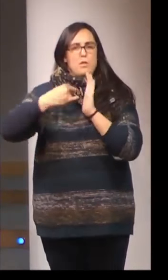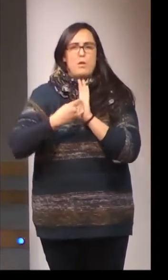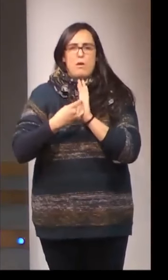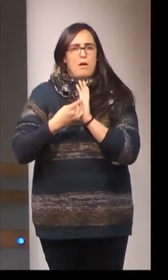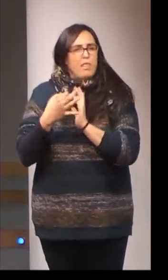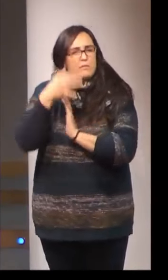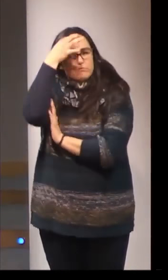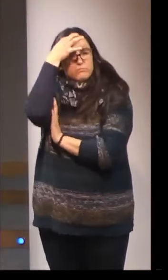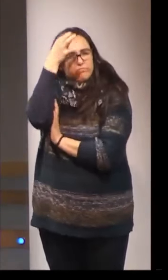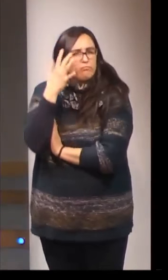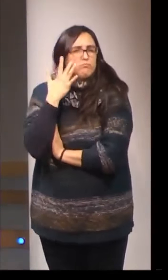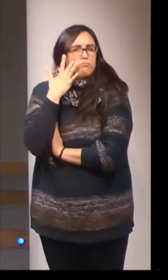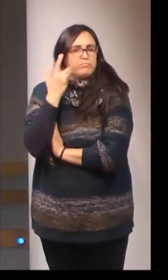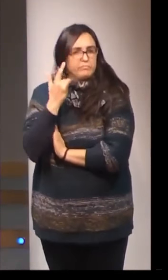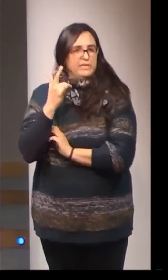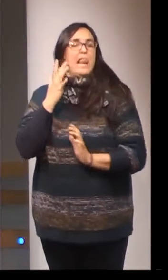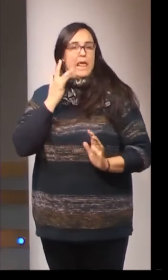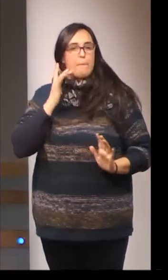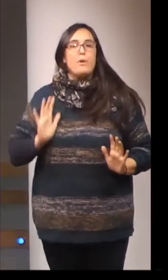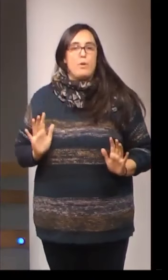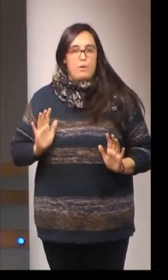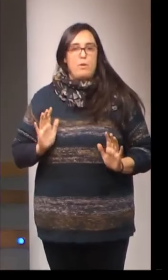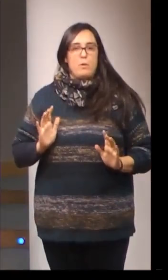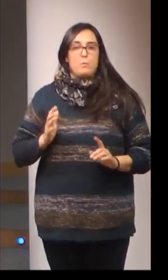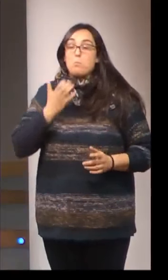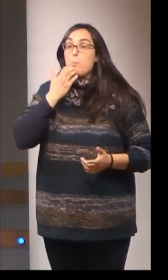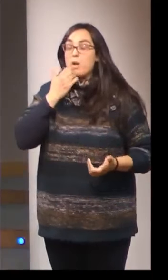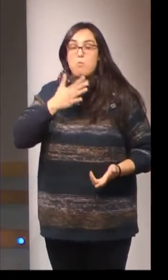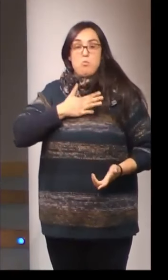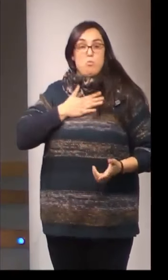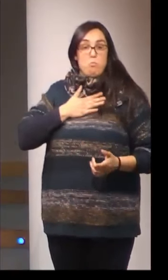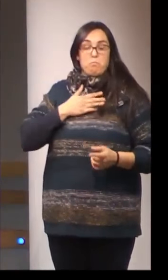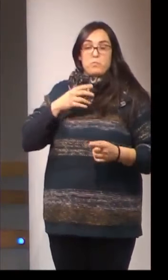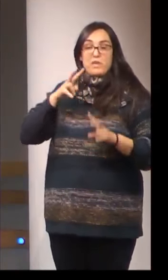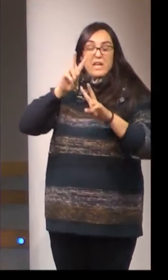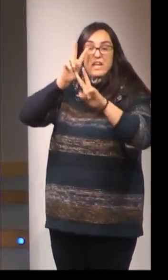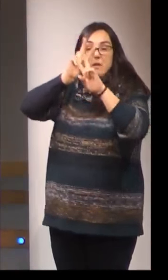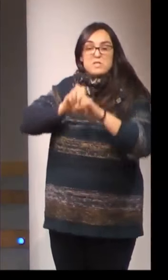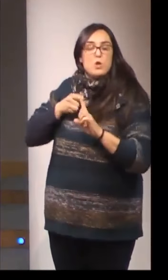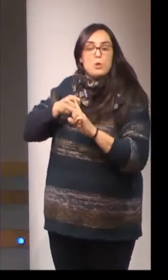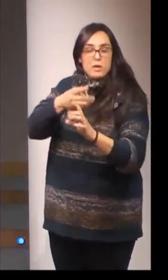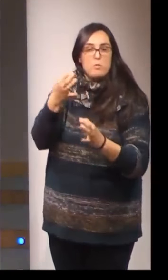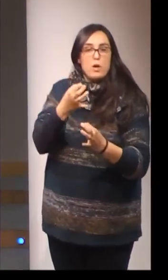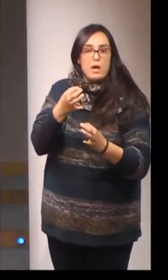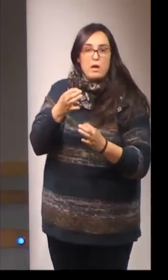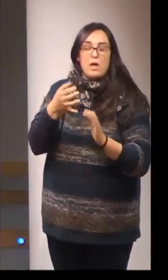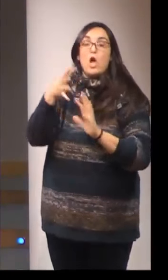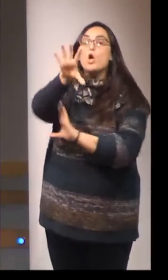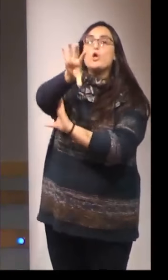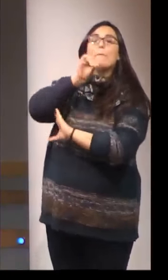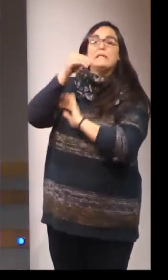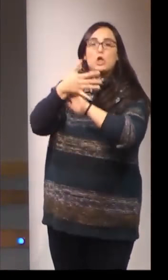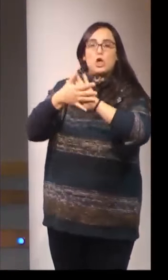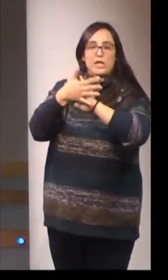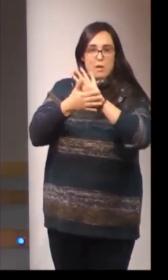Desde el punto de vista de metodológico, tenemos que ser muy precisos en esta transparencia porque el objetivo de